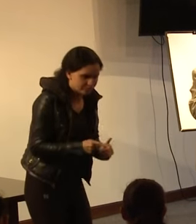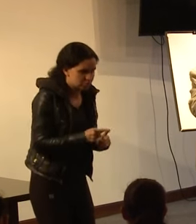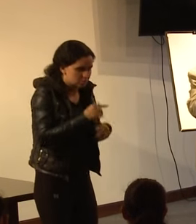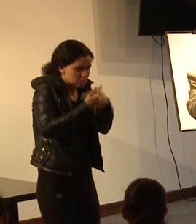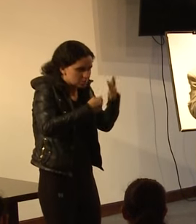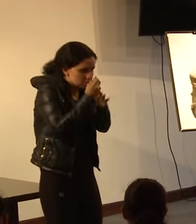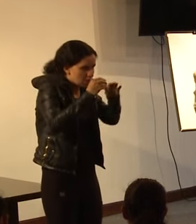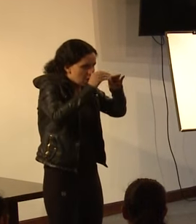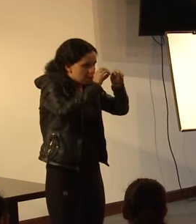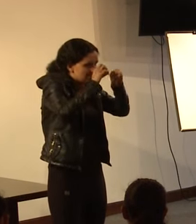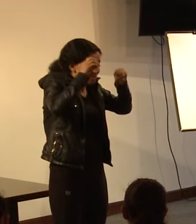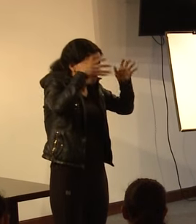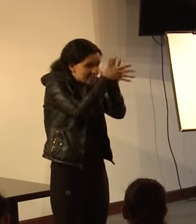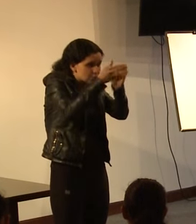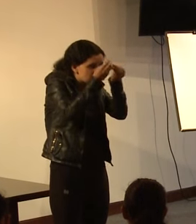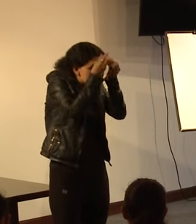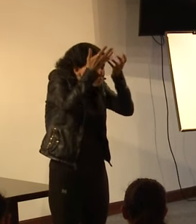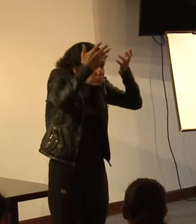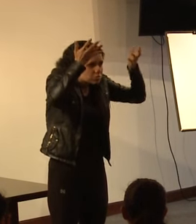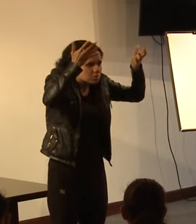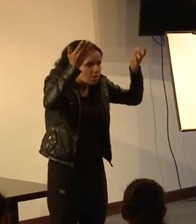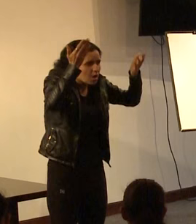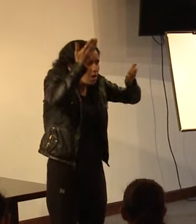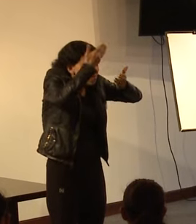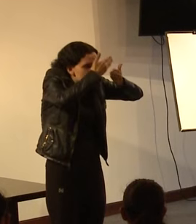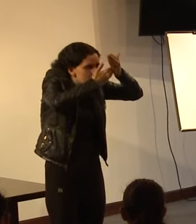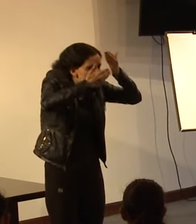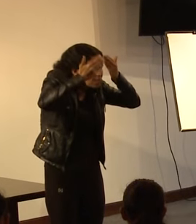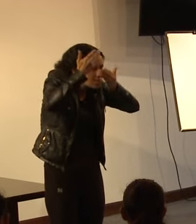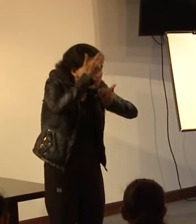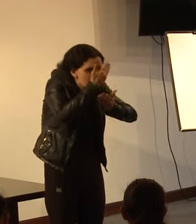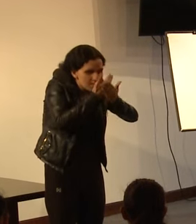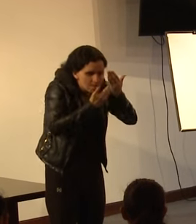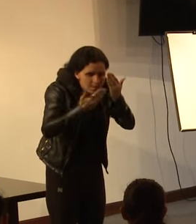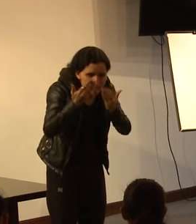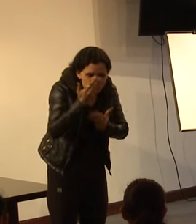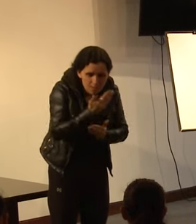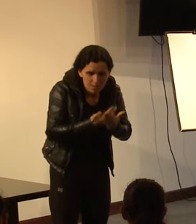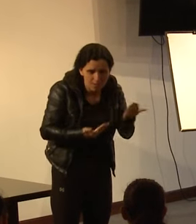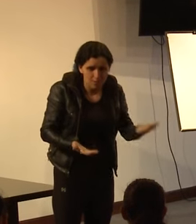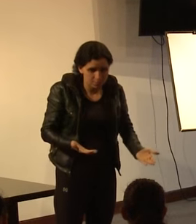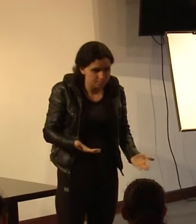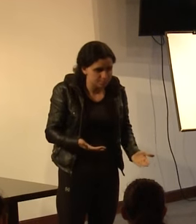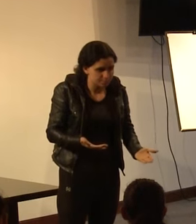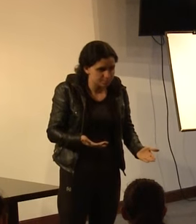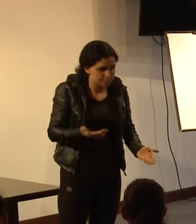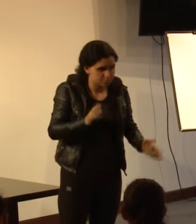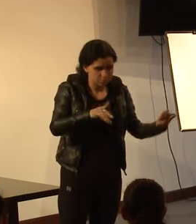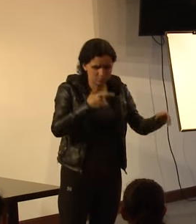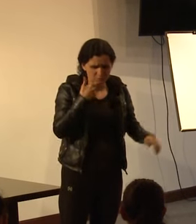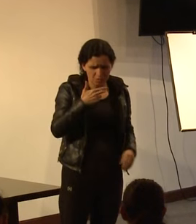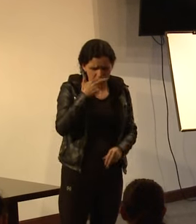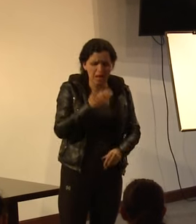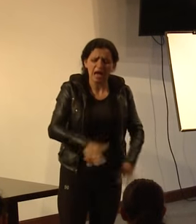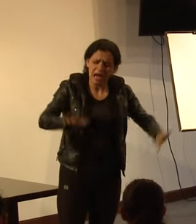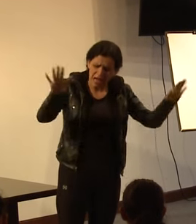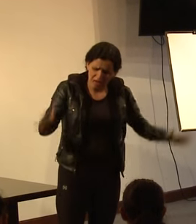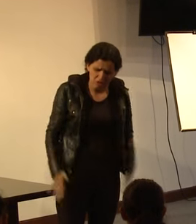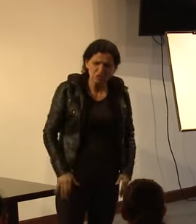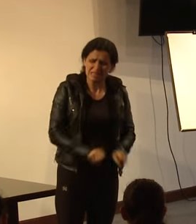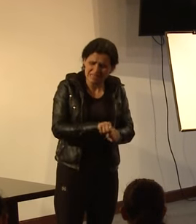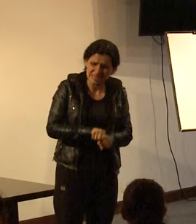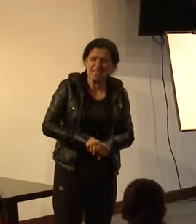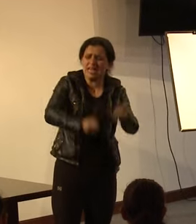desmenuza para entenderlo. ¿Sí se han dado cuenta que muchas veces a los niños se les acusa que desarman?